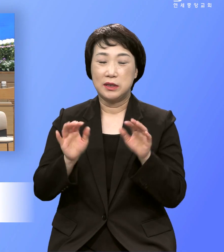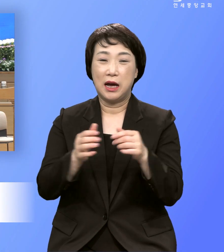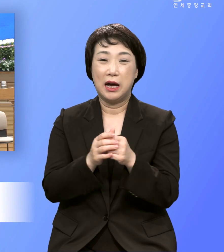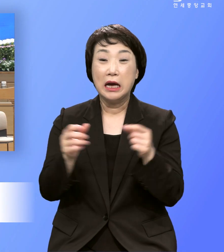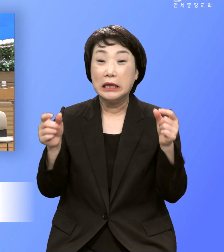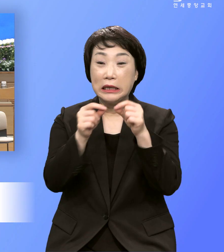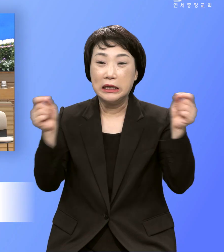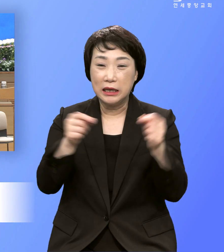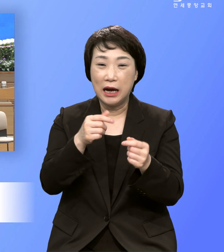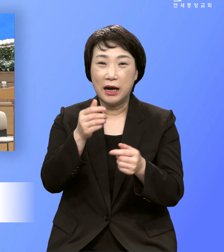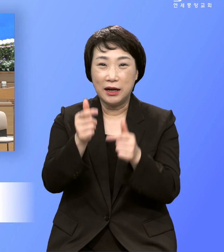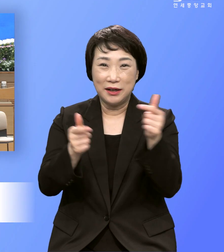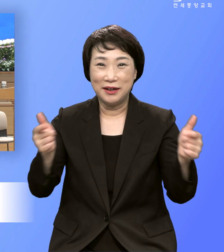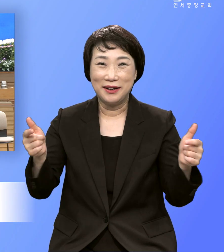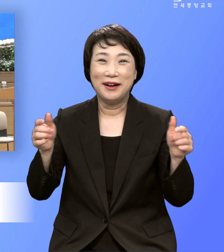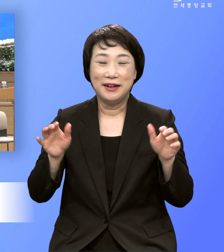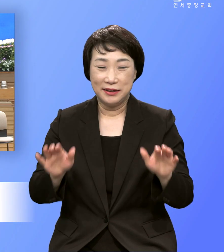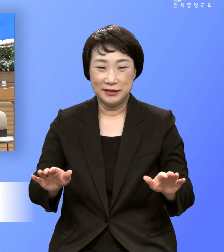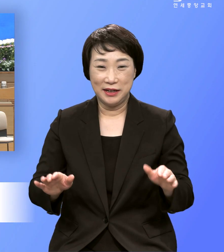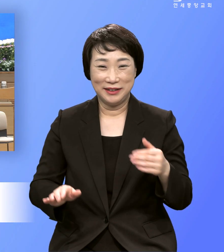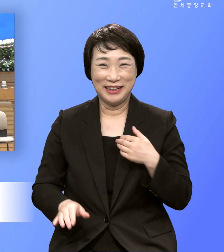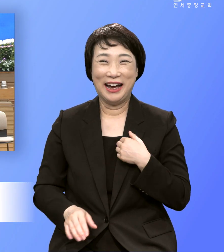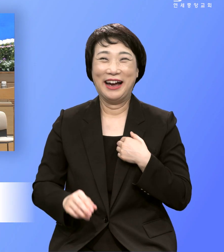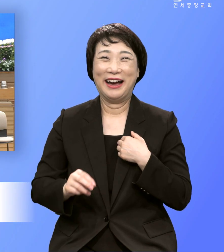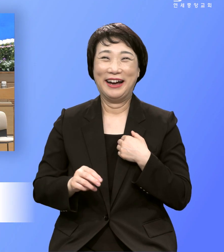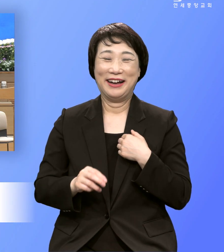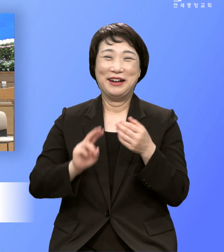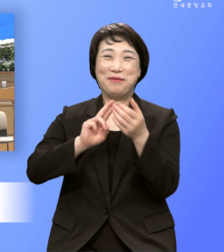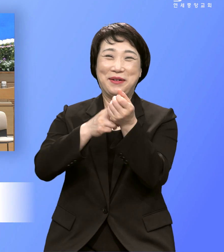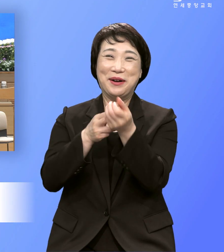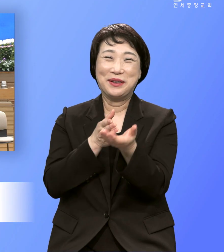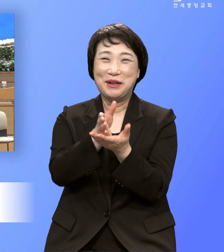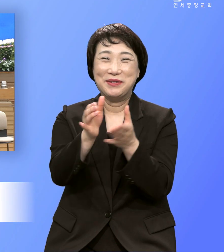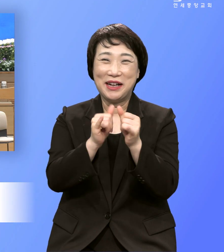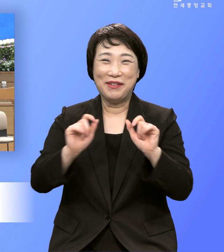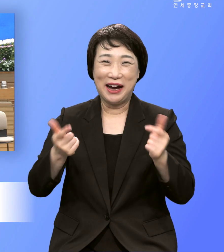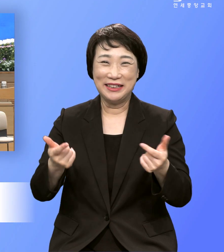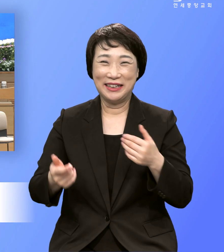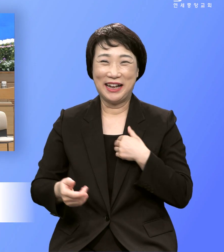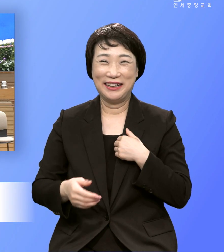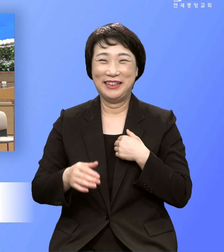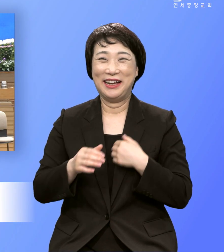이렇게 있다. 나는 미용사도 했는데 어떻게 할까?